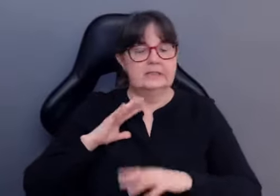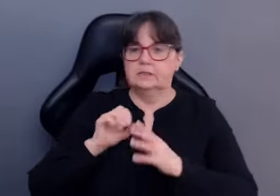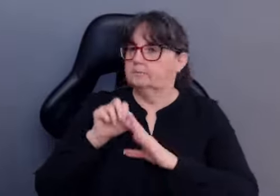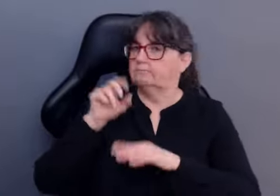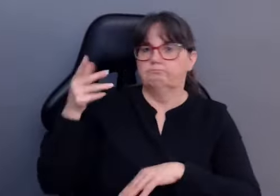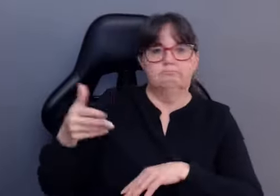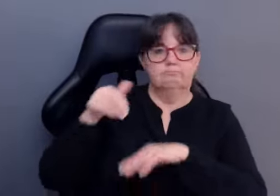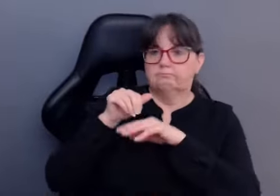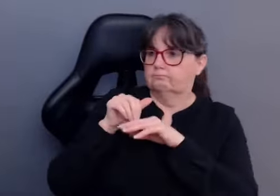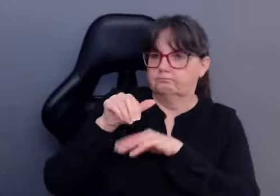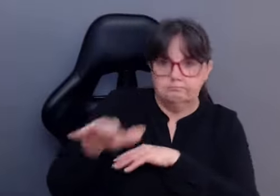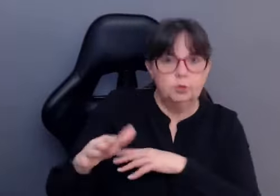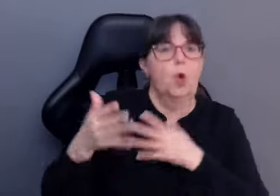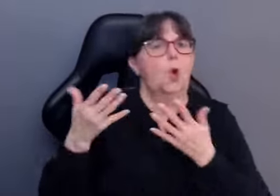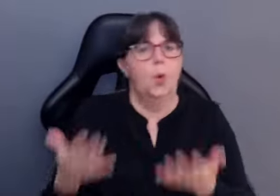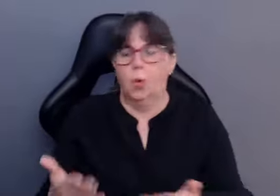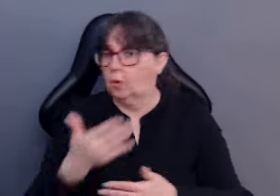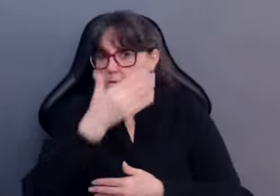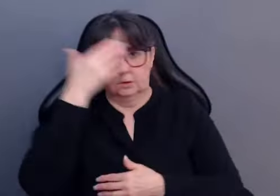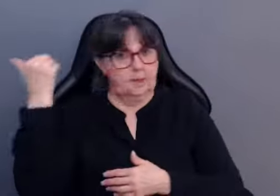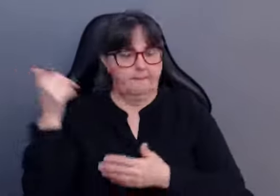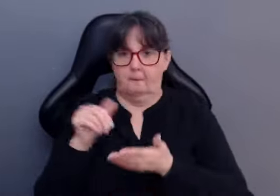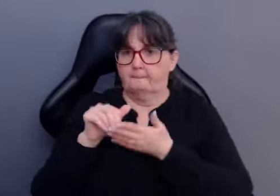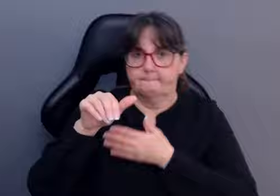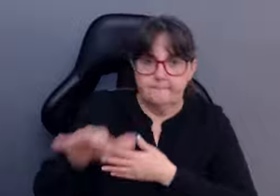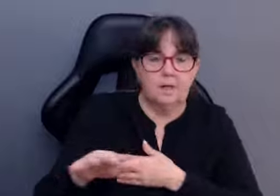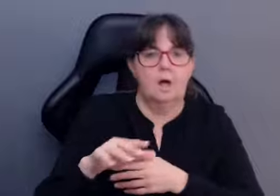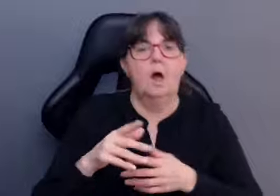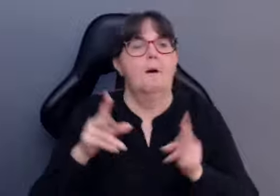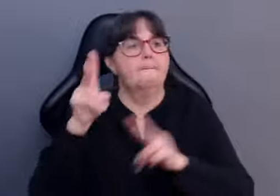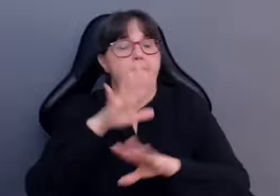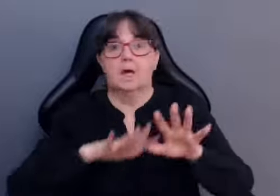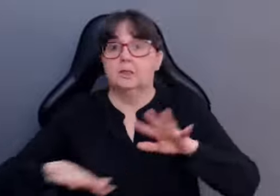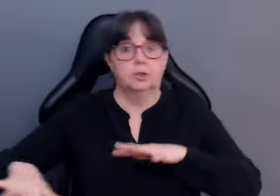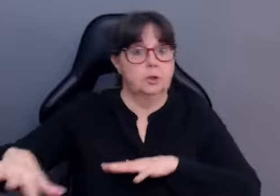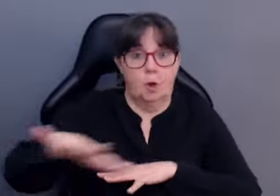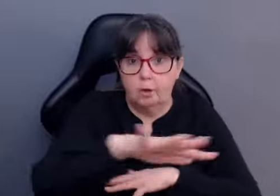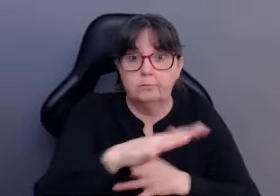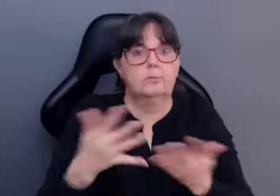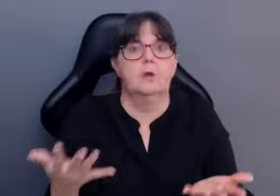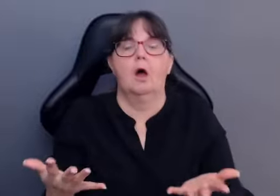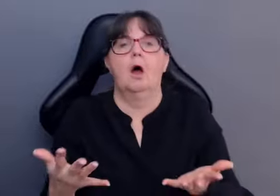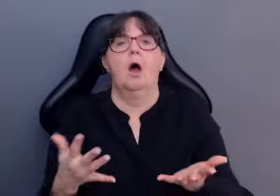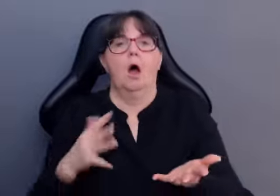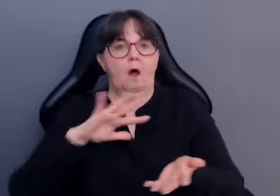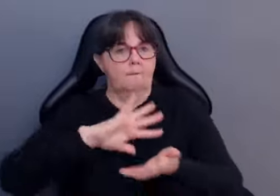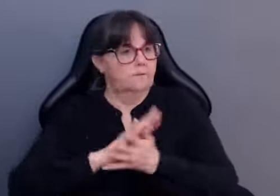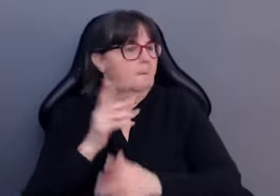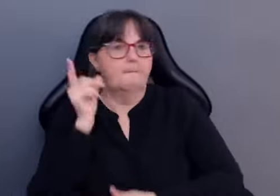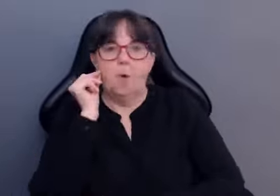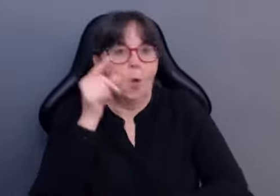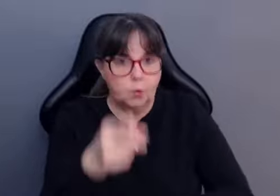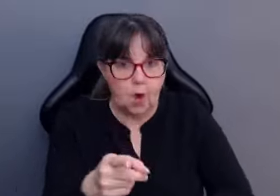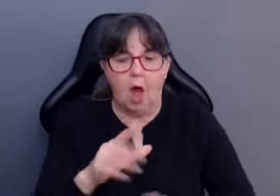la non-connaissance de cet avis par toute personne n'a pas pour effet de rendre nulles